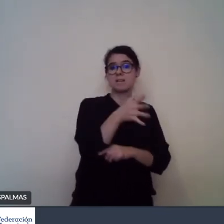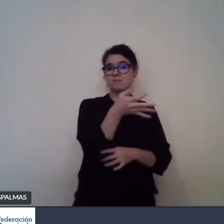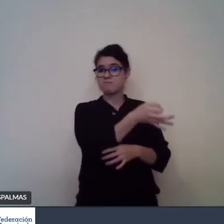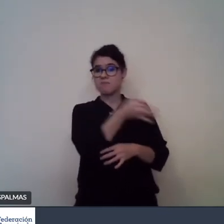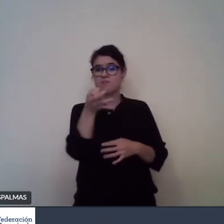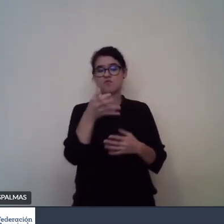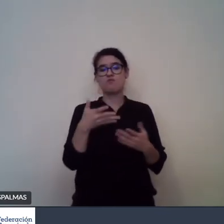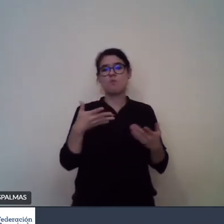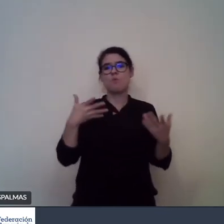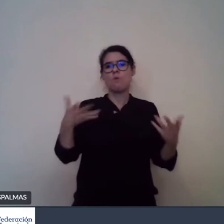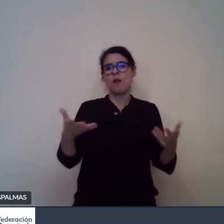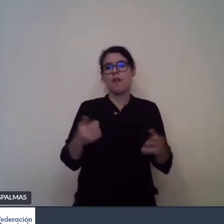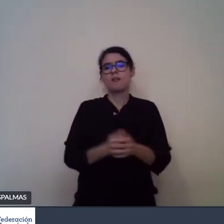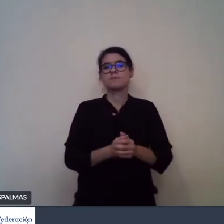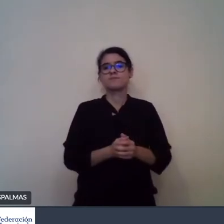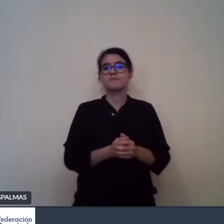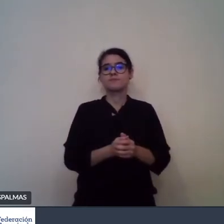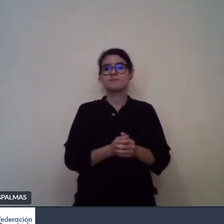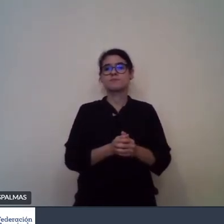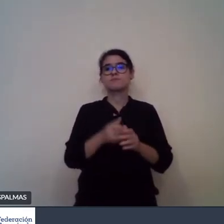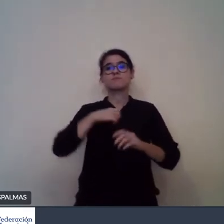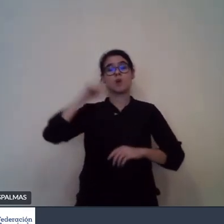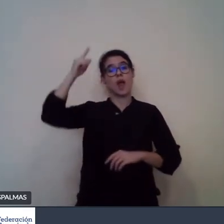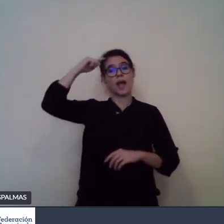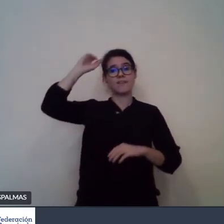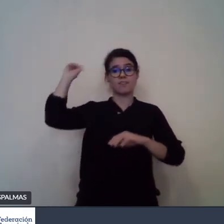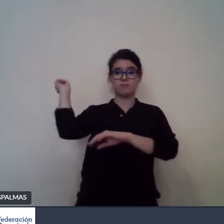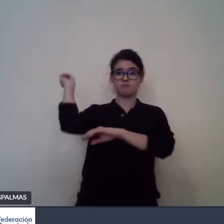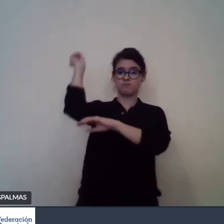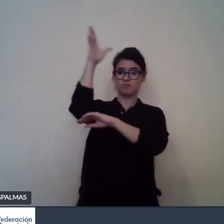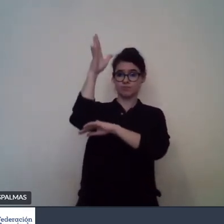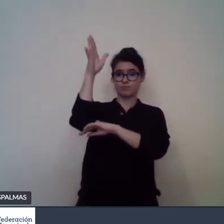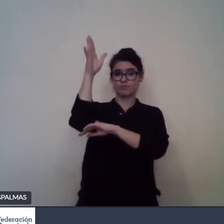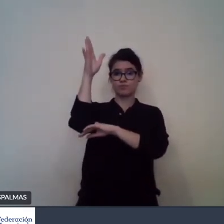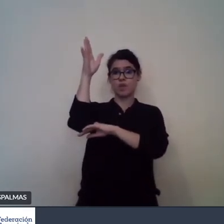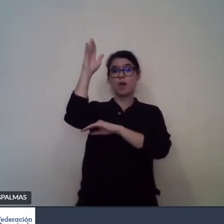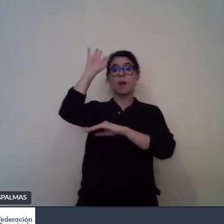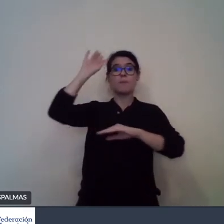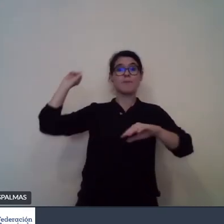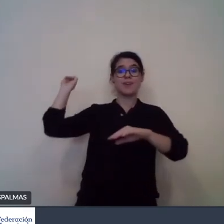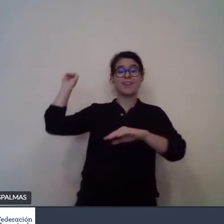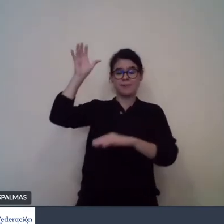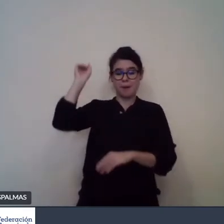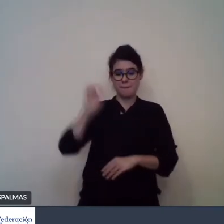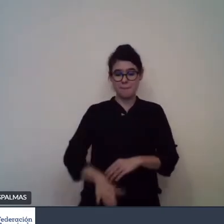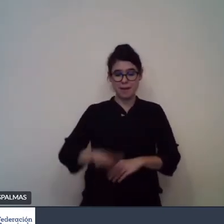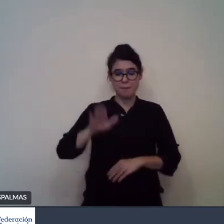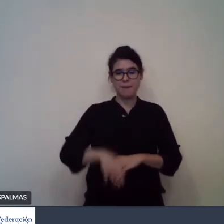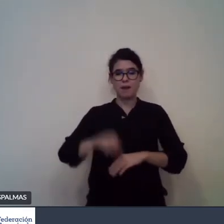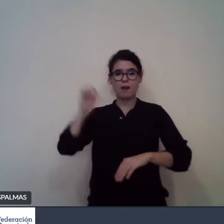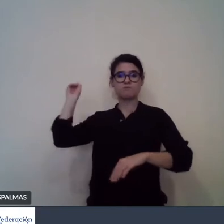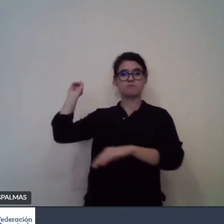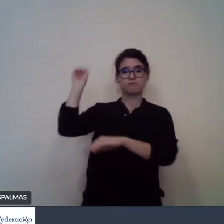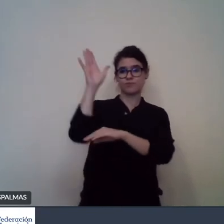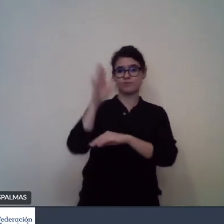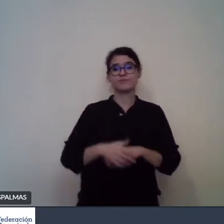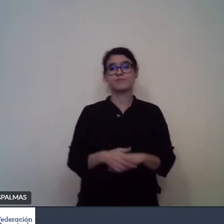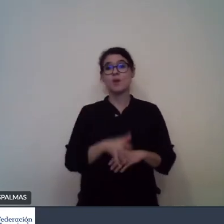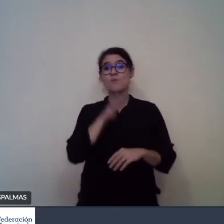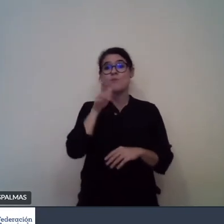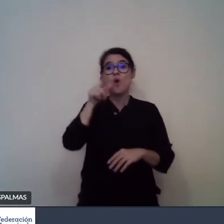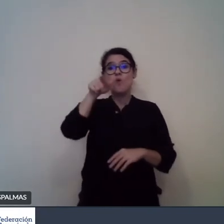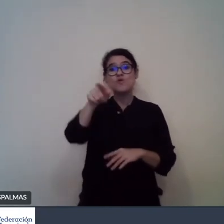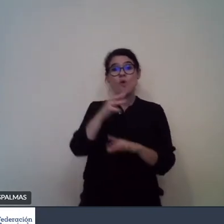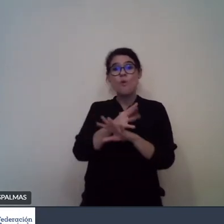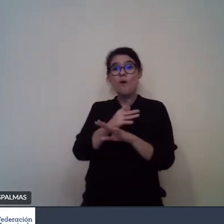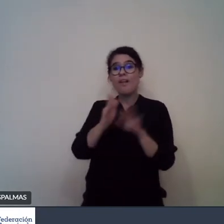grande, un pase picado por encima de la cabeza. Balón encima de la cabeza y pase picado. Porque además este jugador que se está retirando,